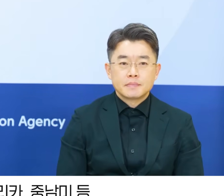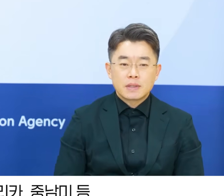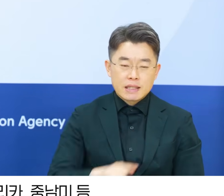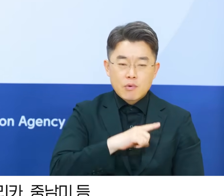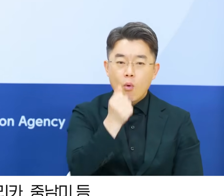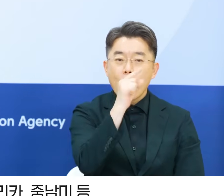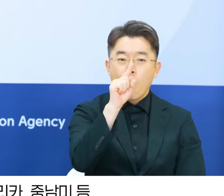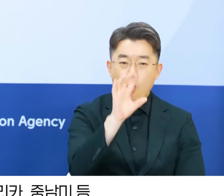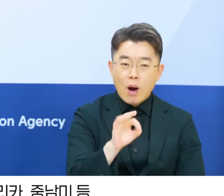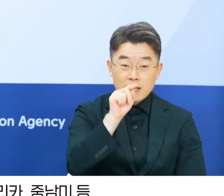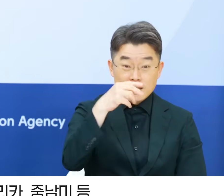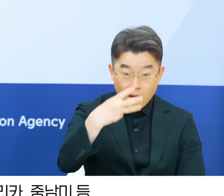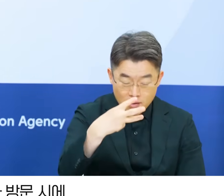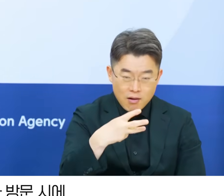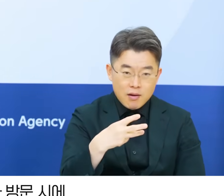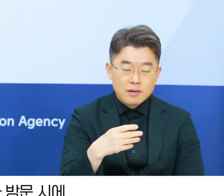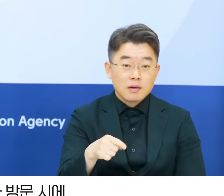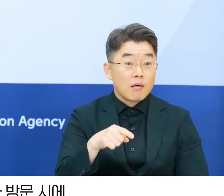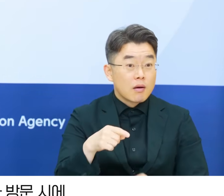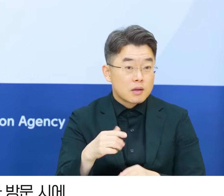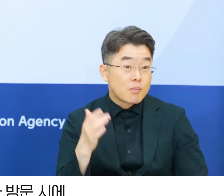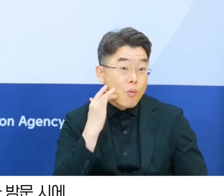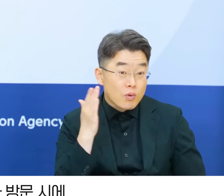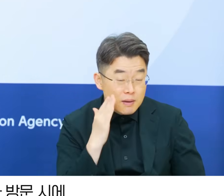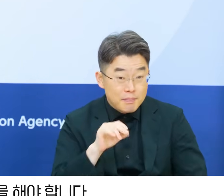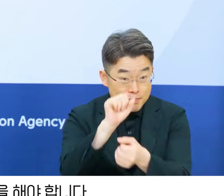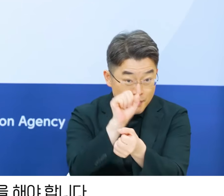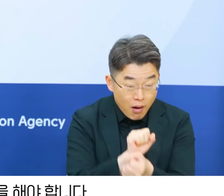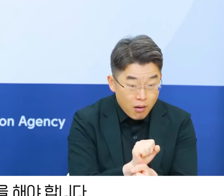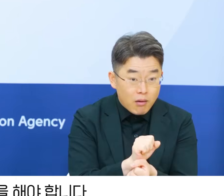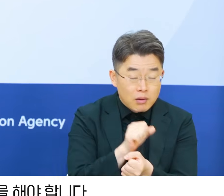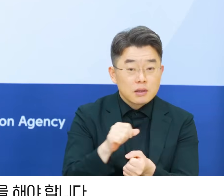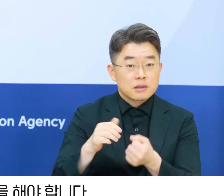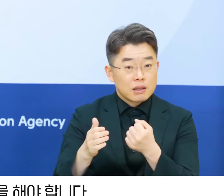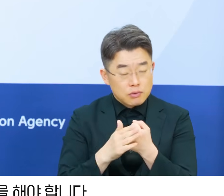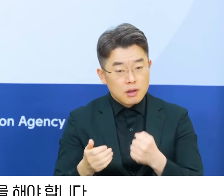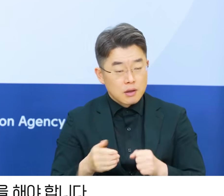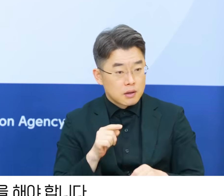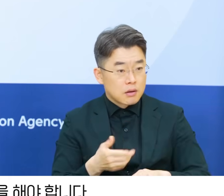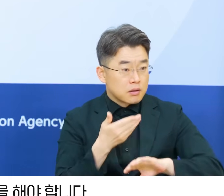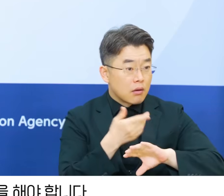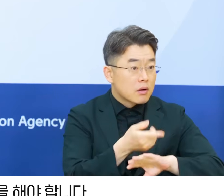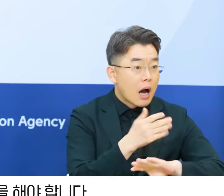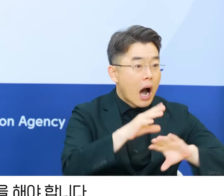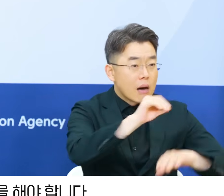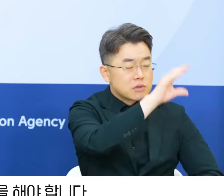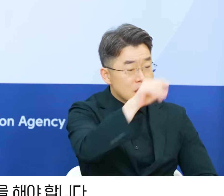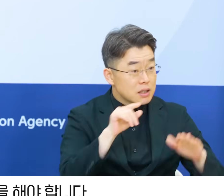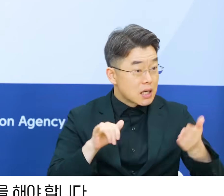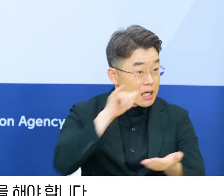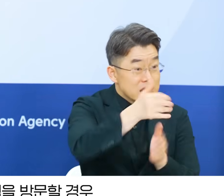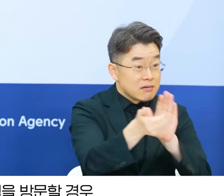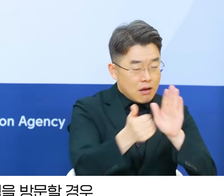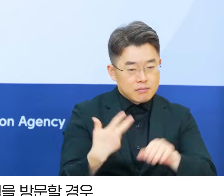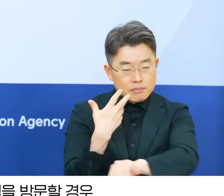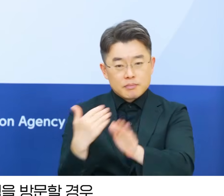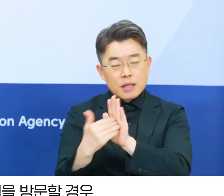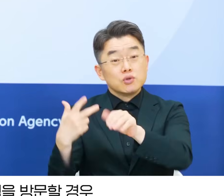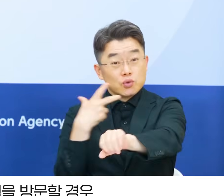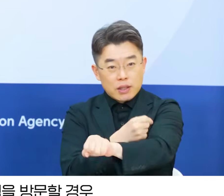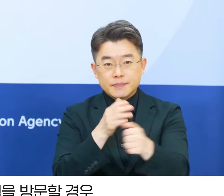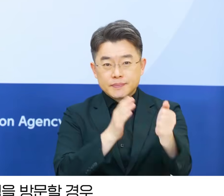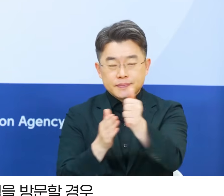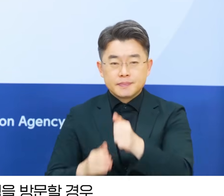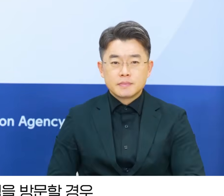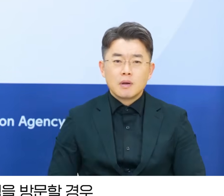백신은 아프리카, 중남미 등 일부 유행 국가 방문 시에 필수적으로 접종을 해야 합니다. 또 말라리아